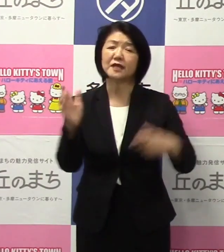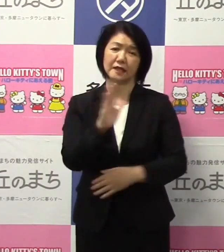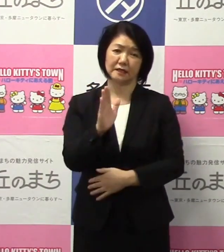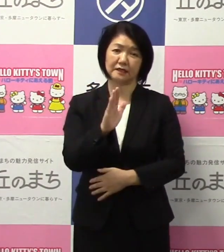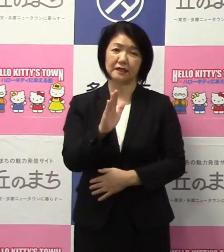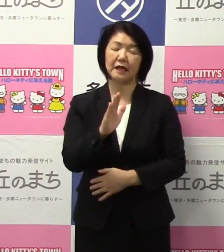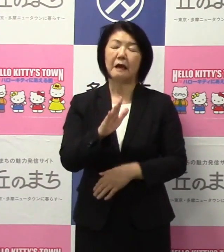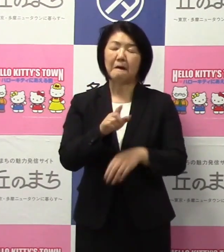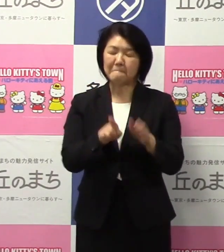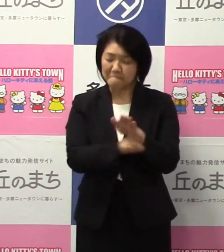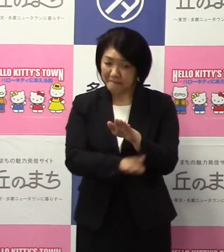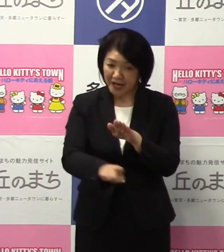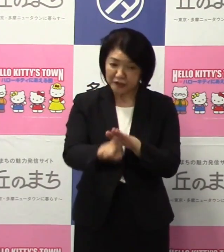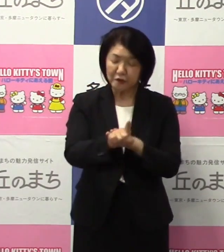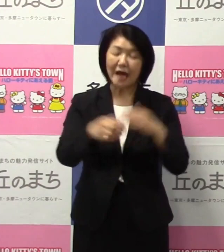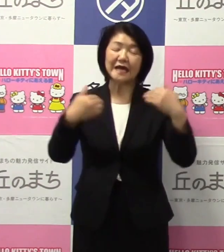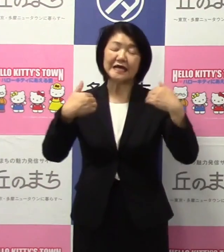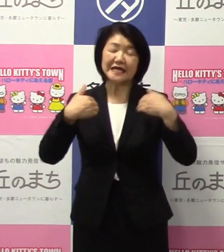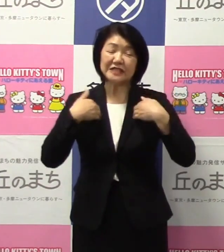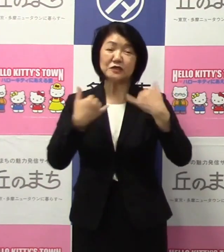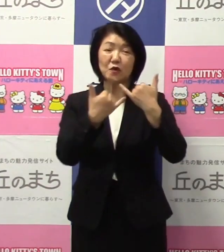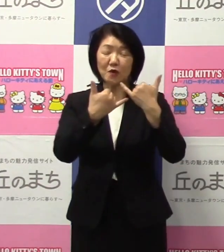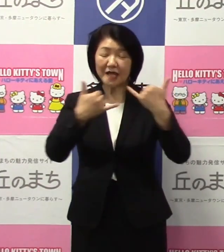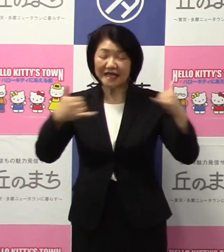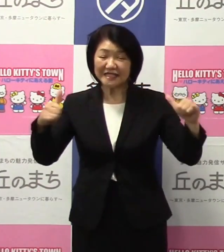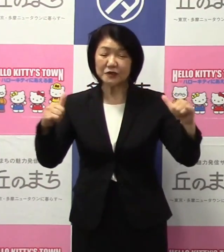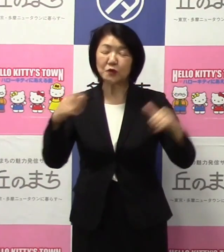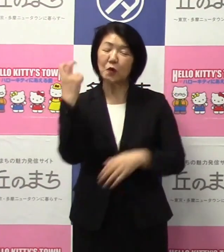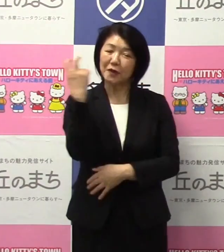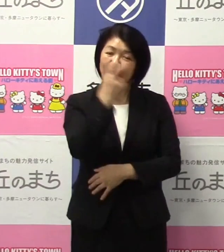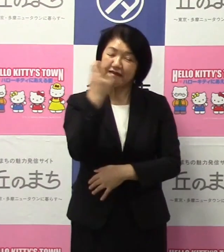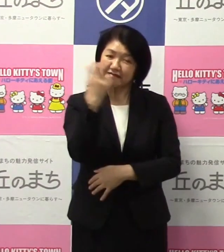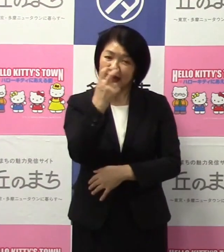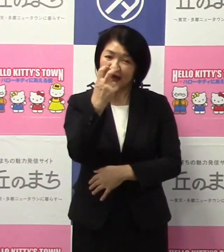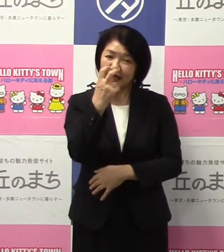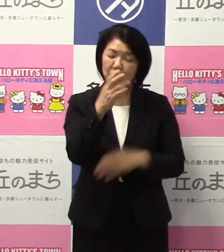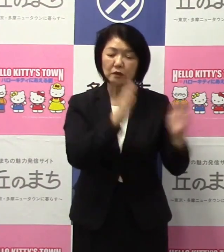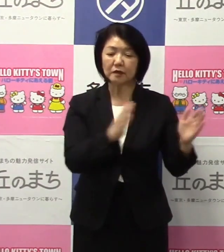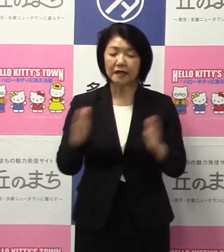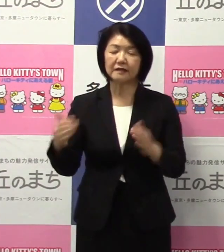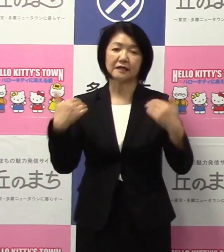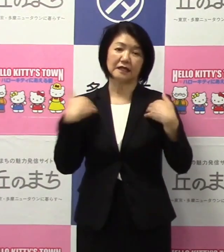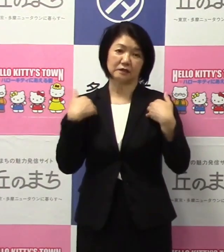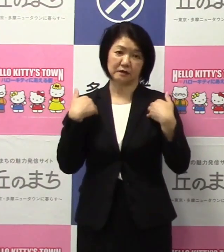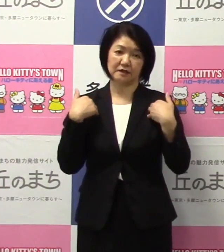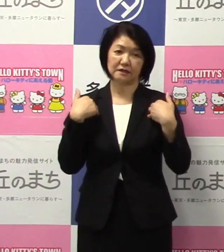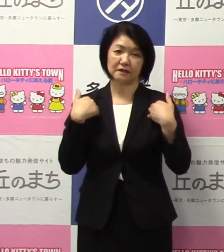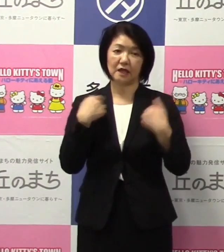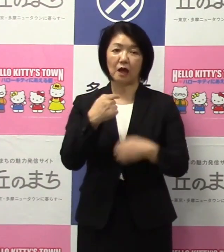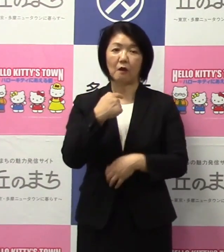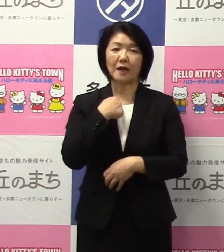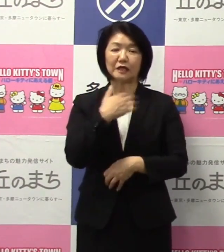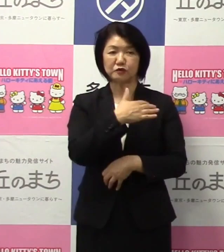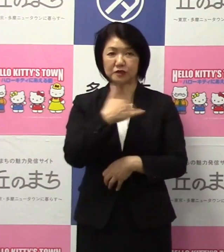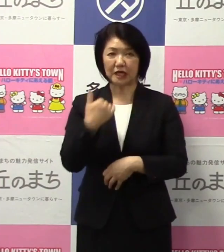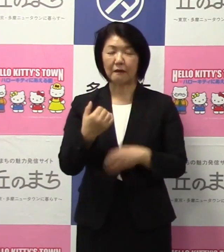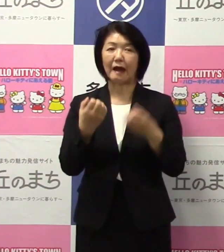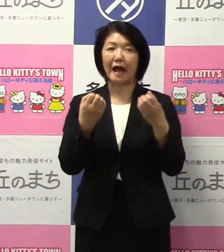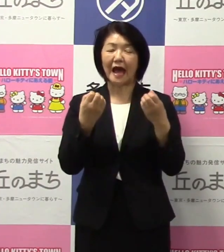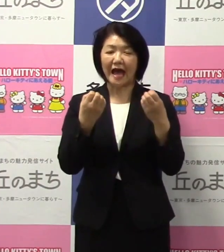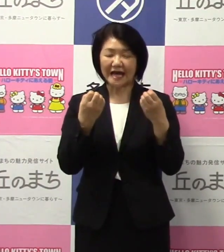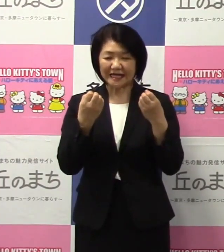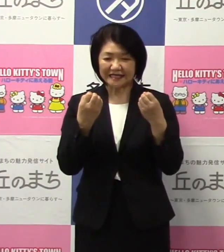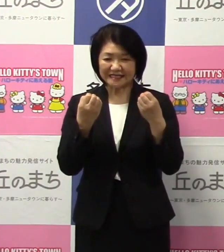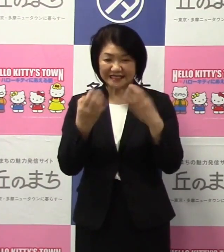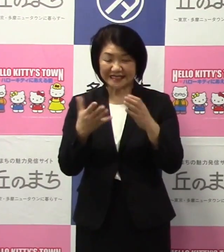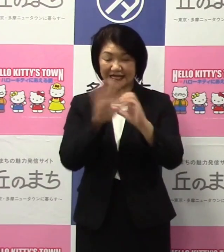る方への検査ができる体制を整えていきます。私からは、新型コロナに怯えること